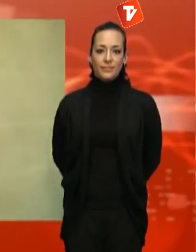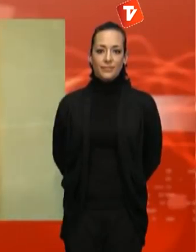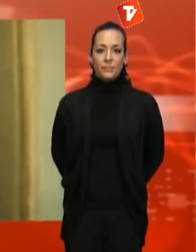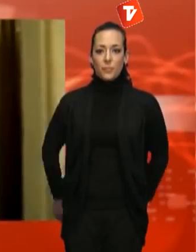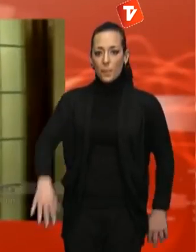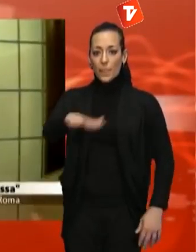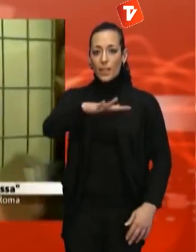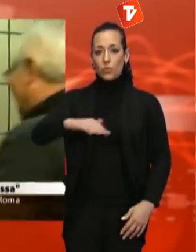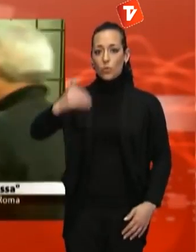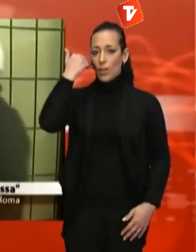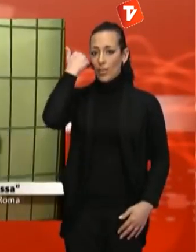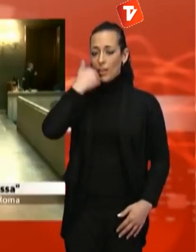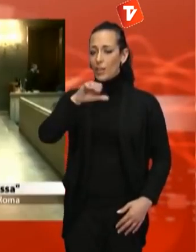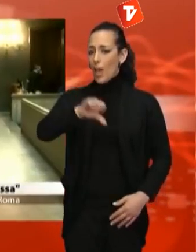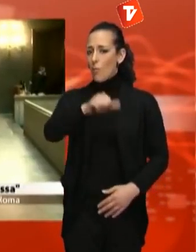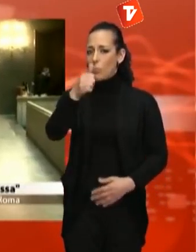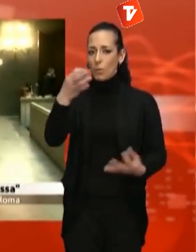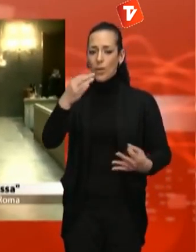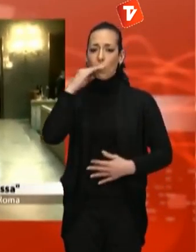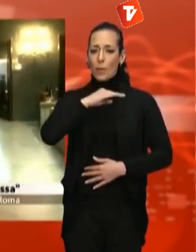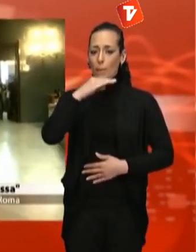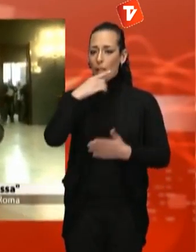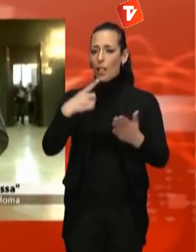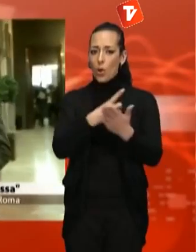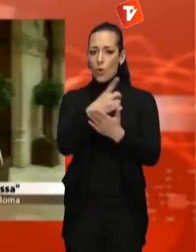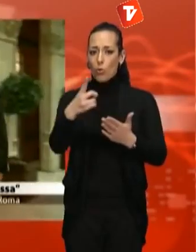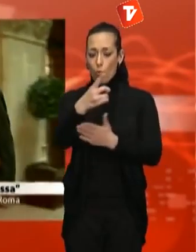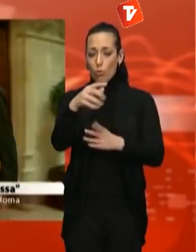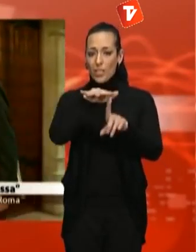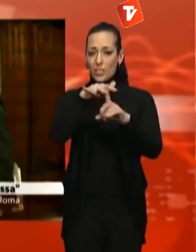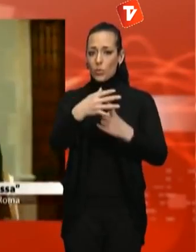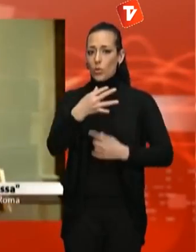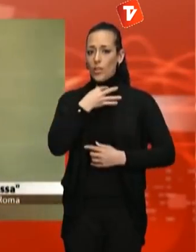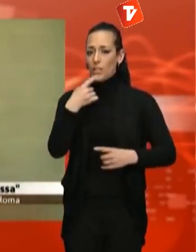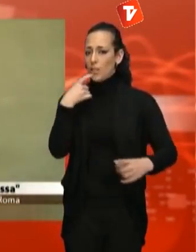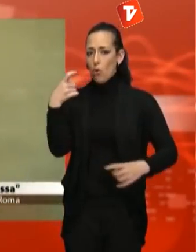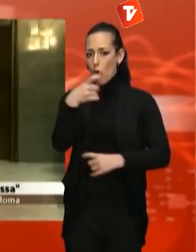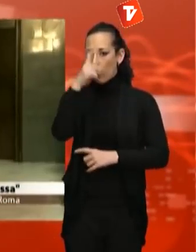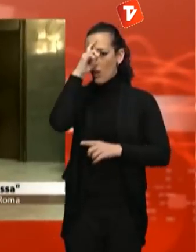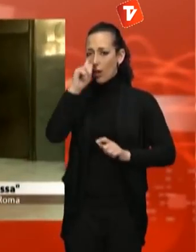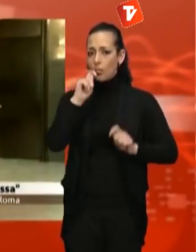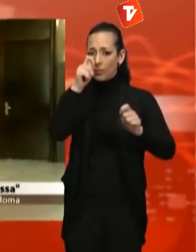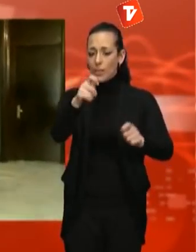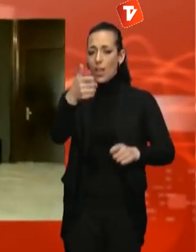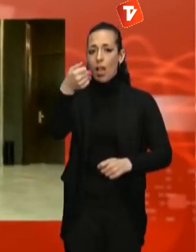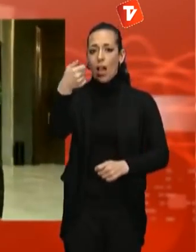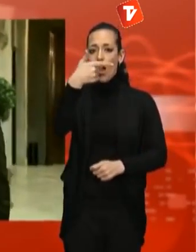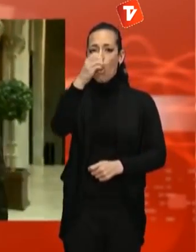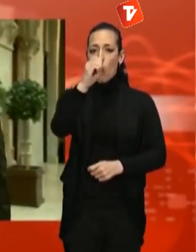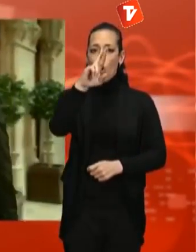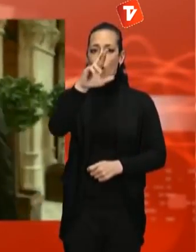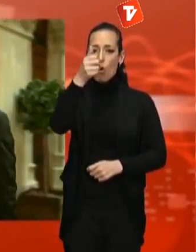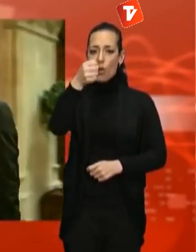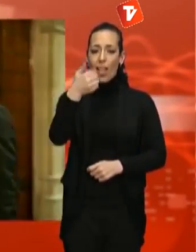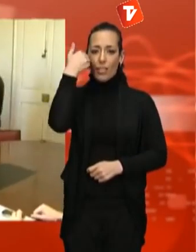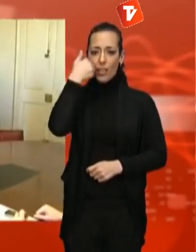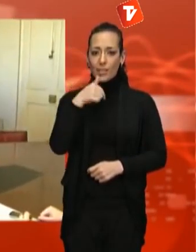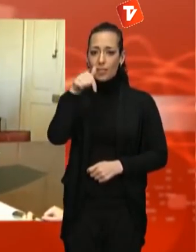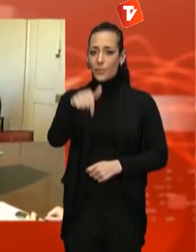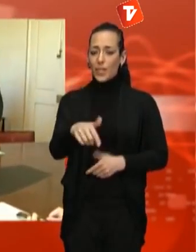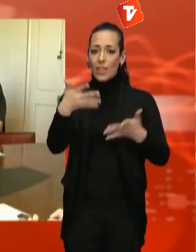Terrassa aprova el full de ruta inicial pel pacte de ciutat contra la crisi, anomenat Àgora-Terrassa. Aquest divendres al matí, l'alcalde de la